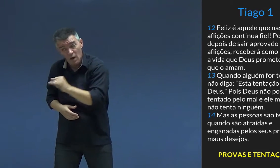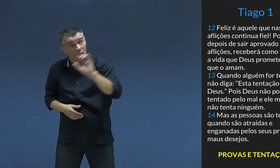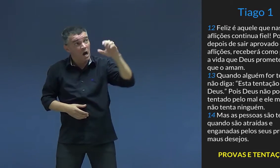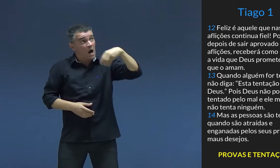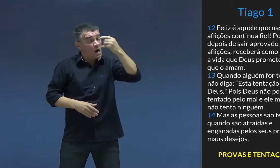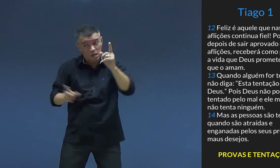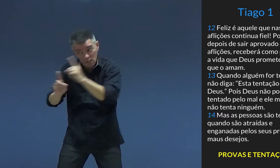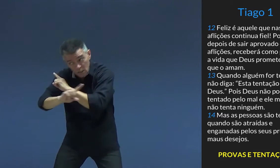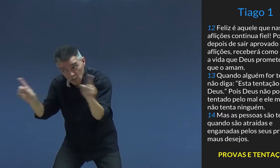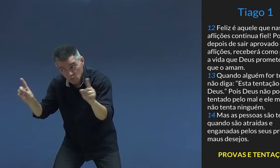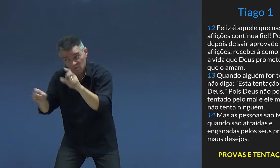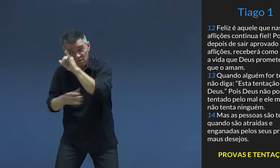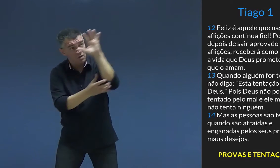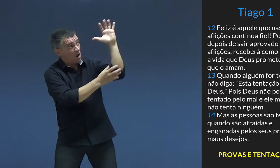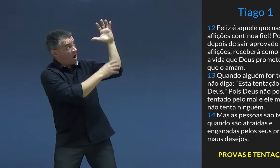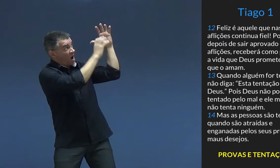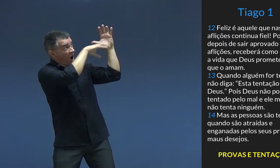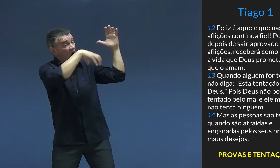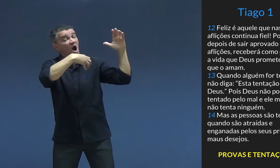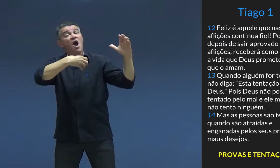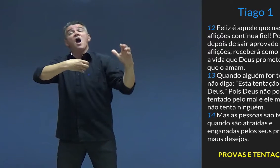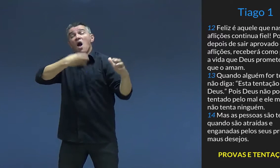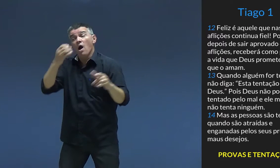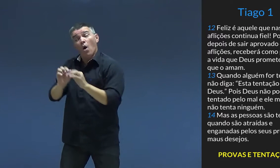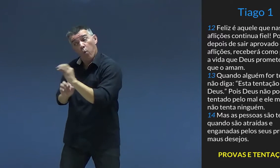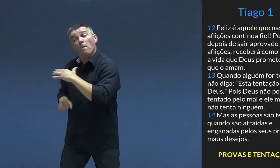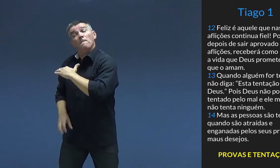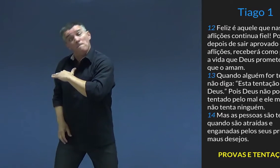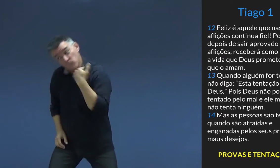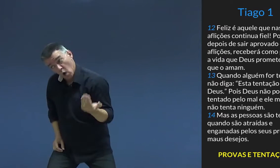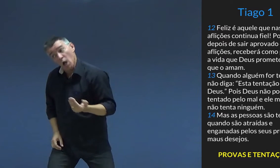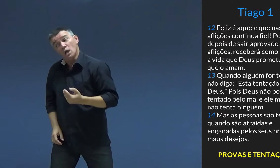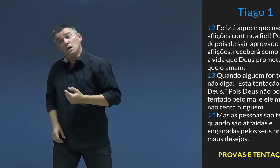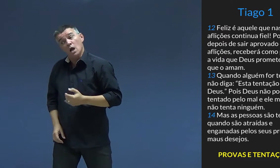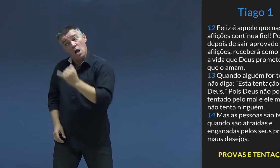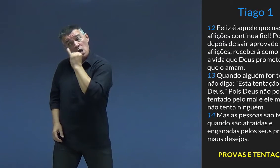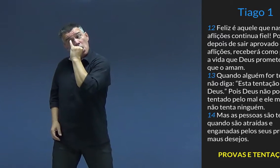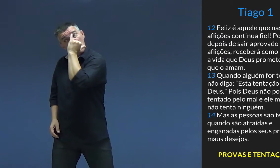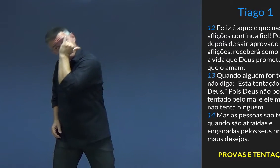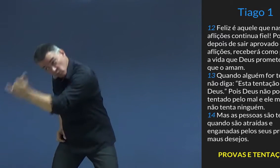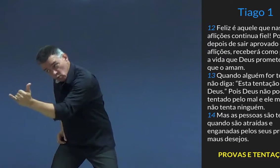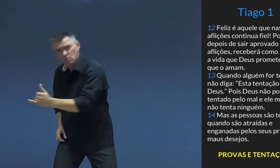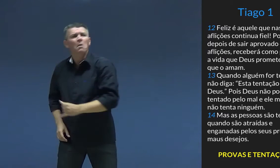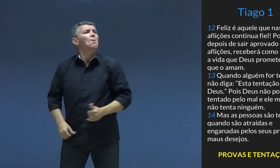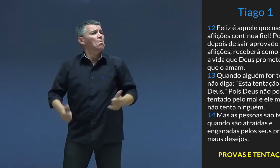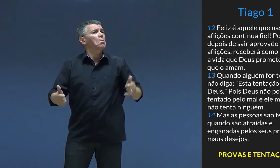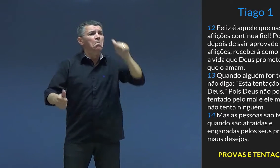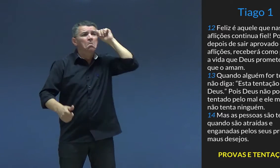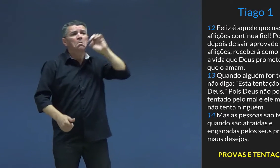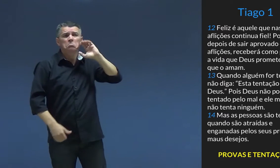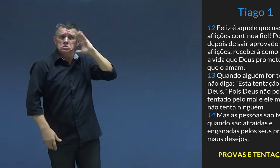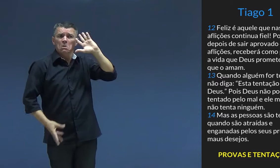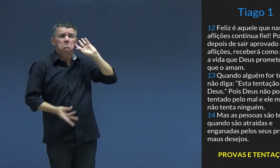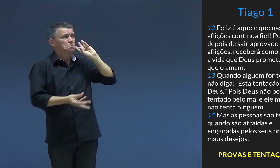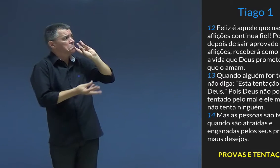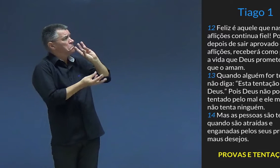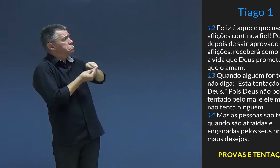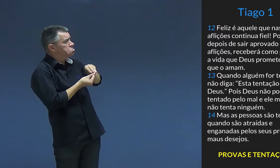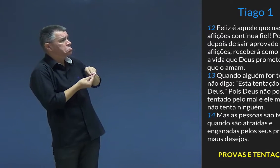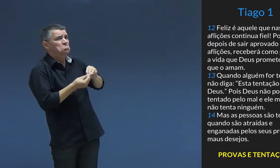Deus falou, não comam dessa fruta, dessa árvore, vocês vão morrer, estou te avisando. Não, tá bom, não, a gente